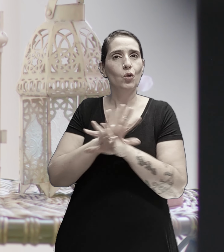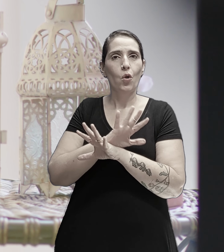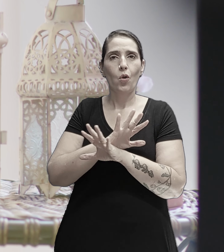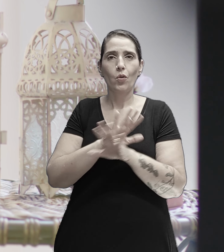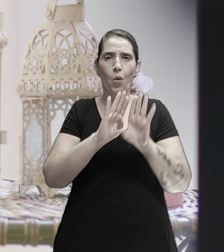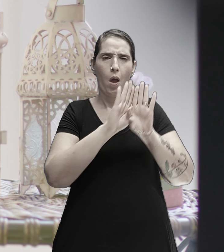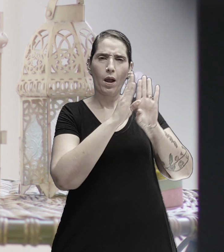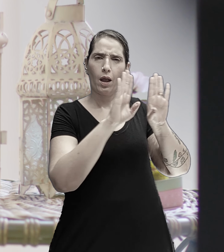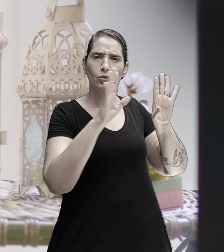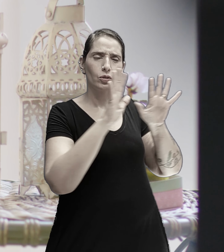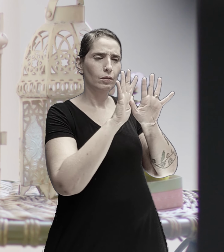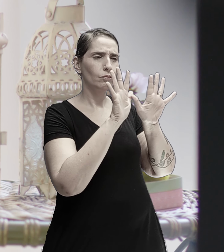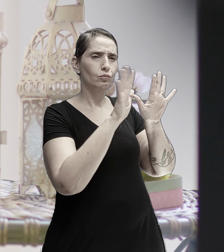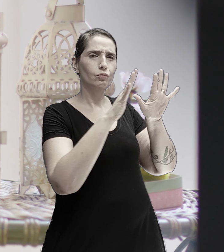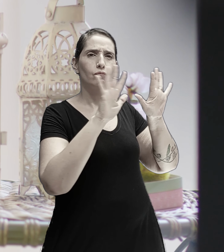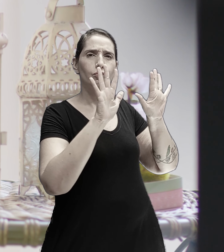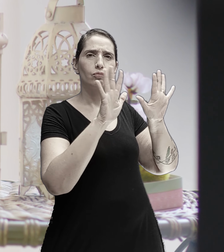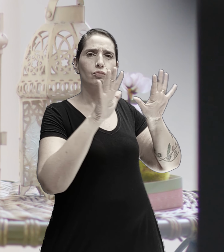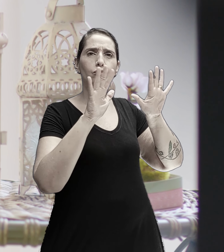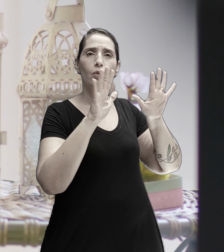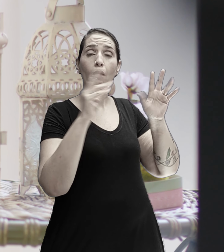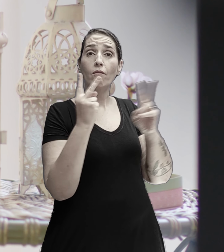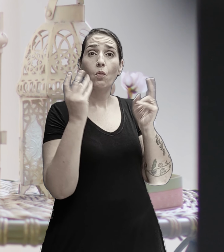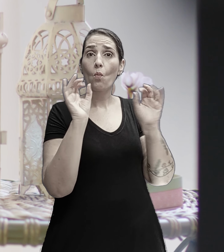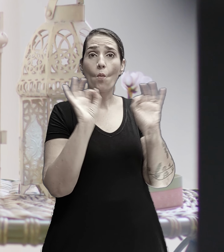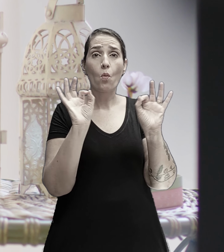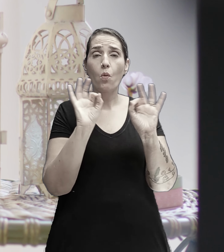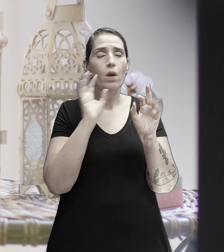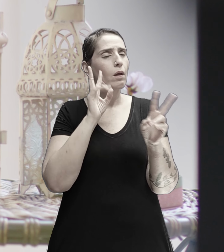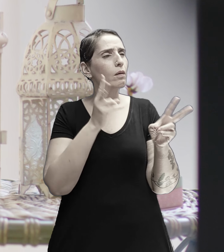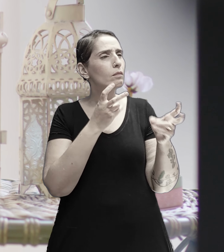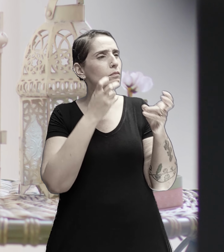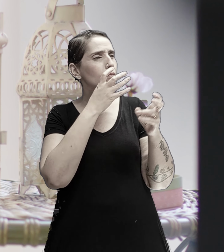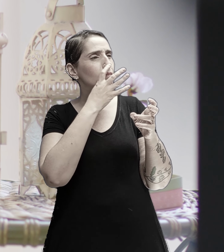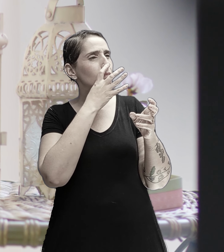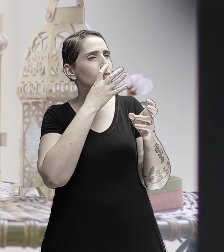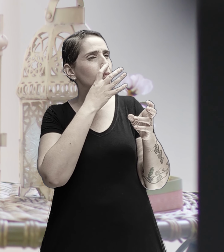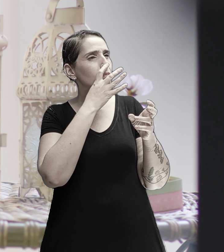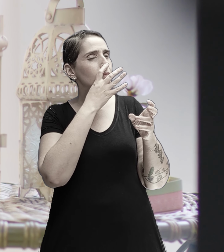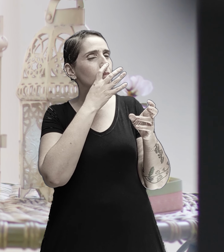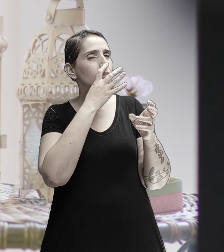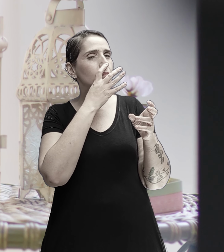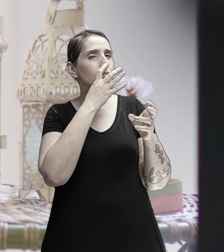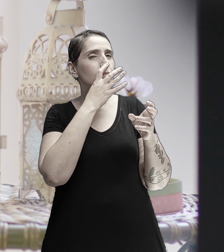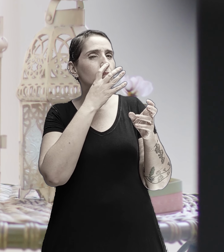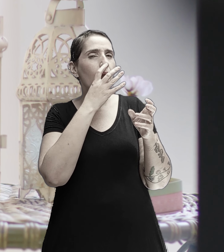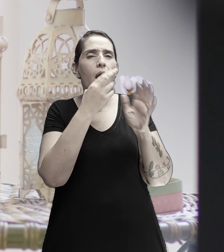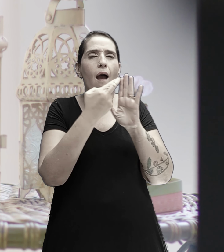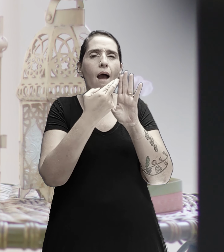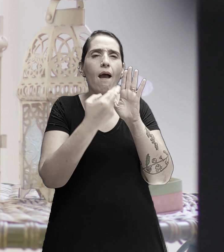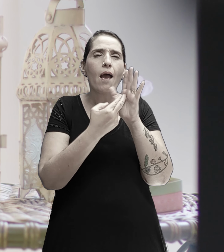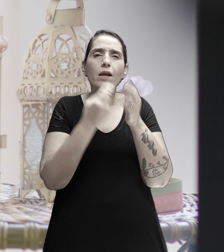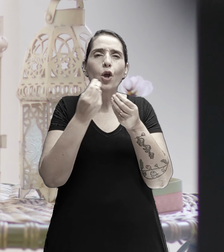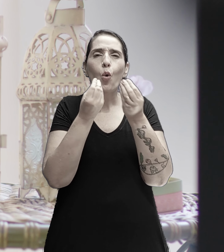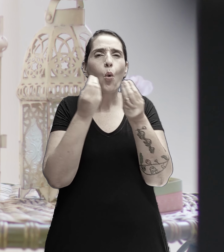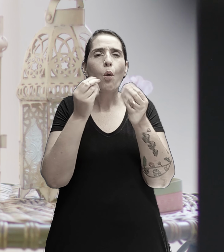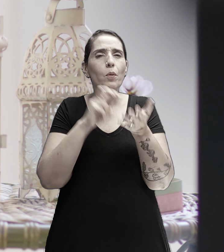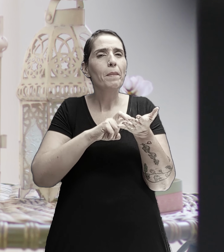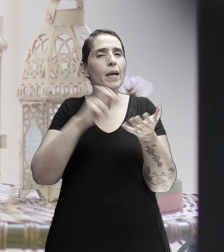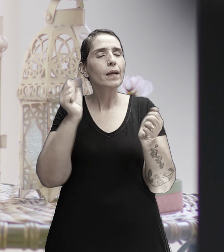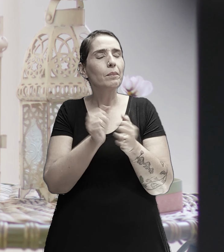A cortina se moveu sem vento e vi no seu balé suave a mão invisível que rege os pequenos milagres